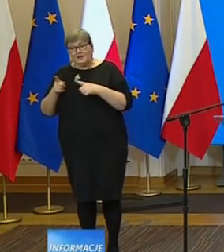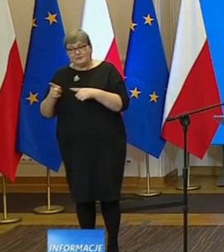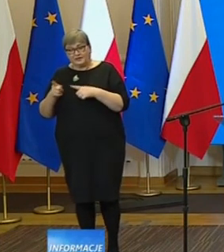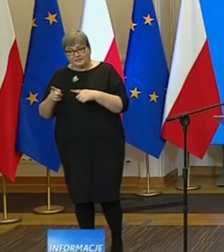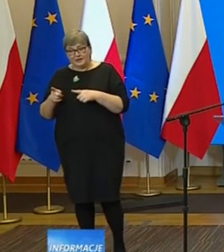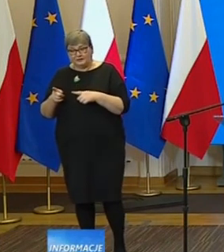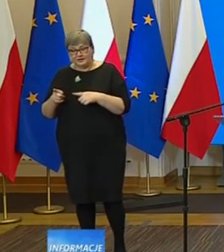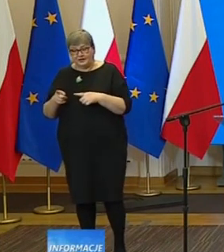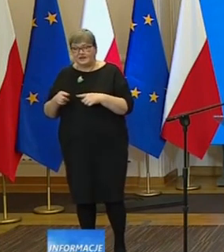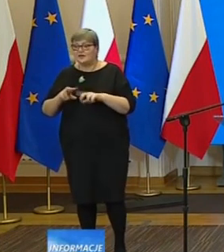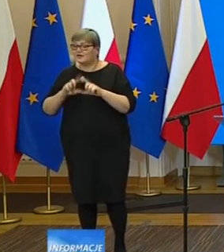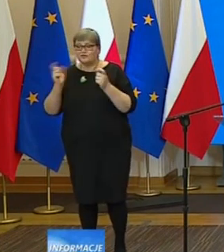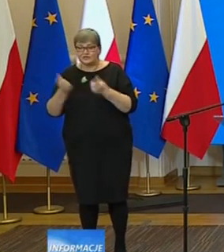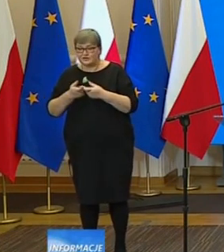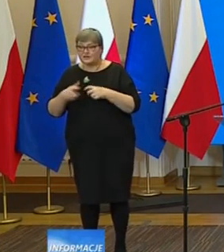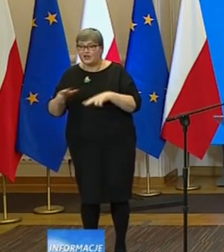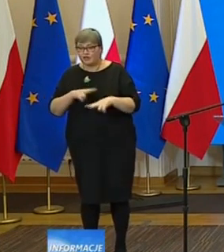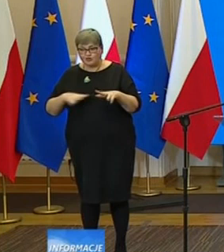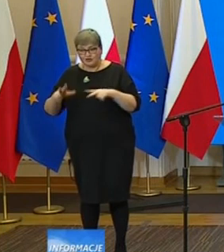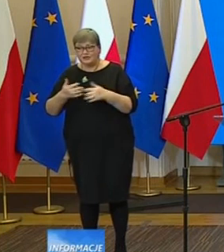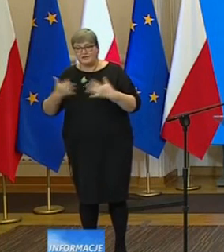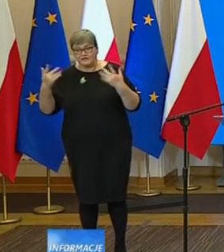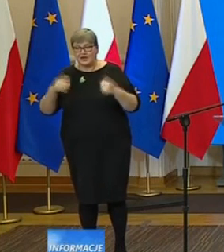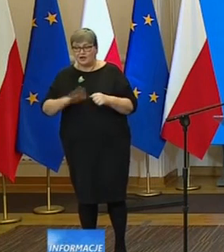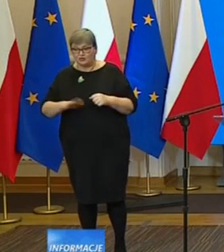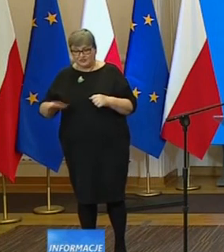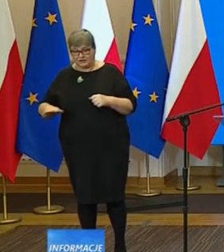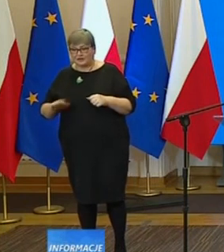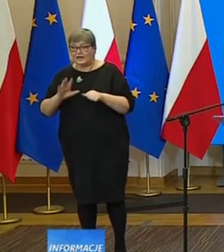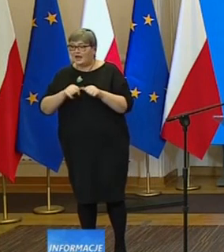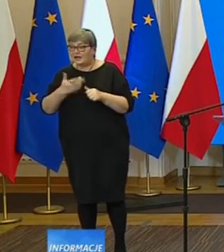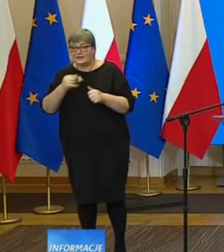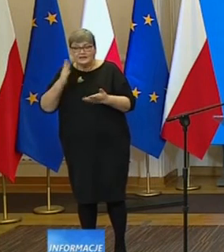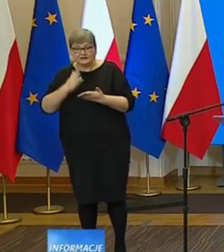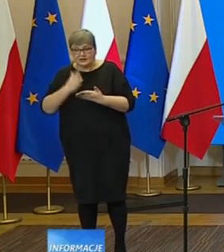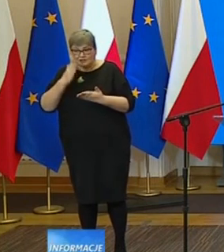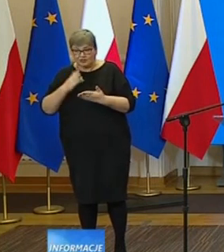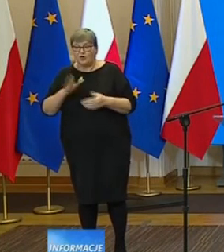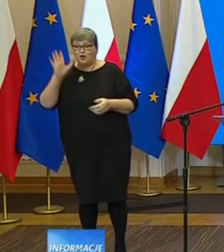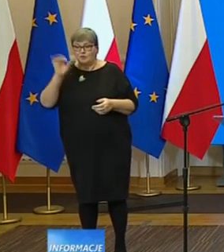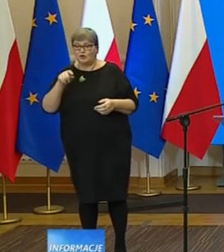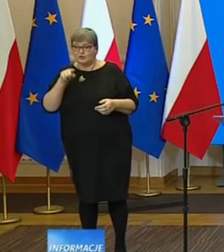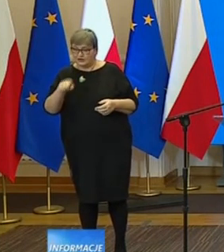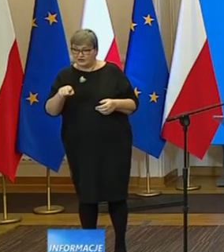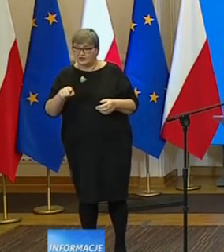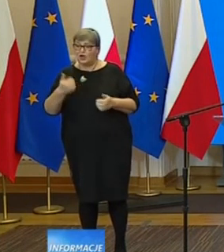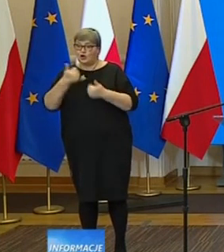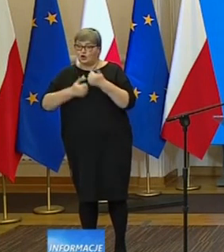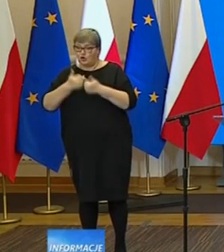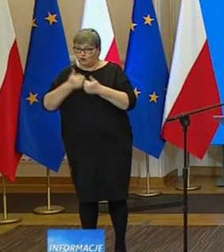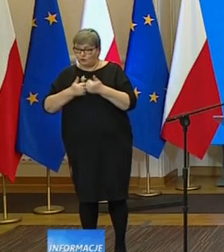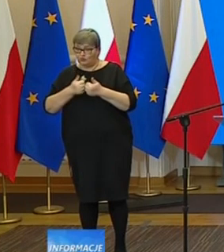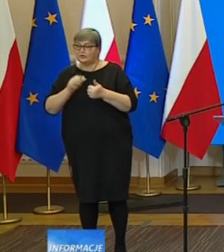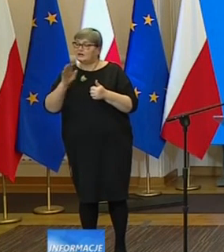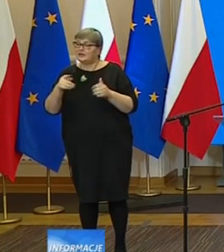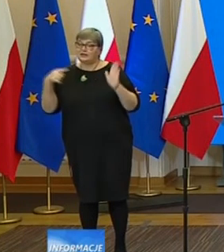tego wszystkie rodziny wielodzietne, ale nie tylko. Bo ten konkurs ma także